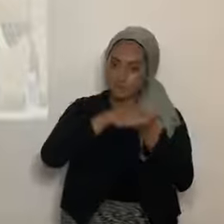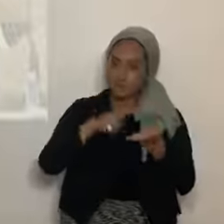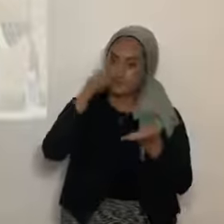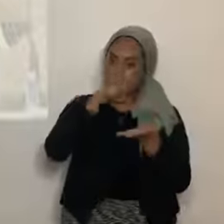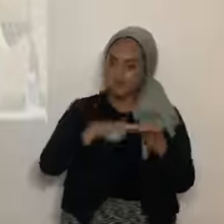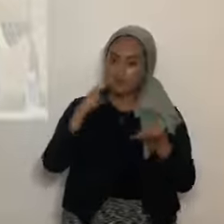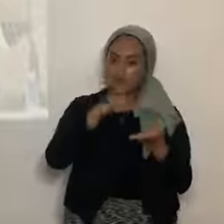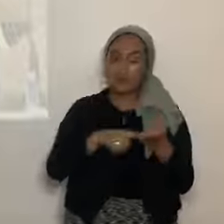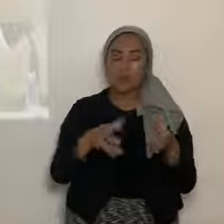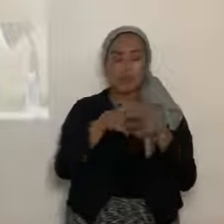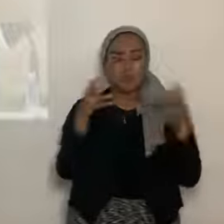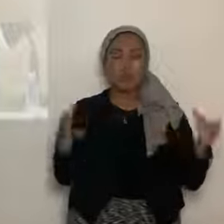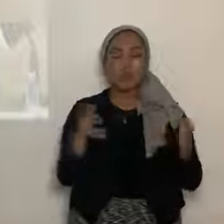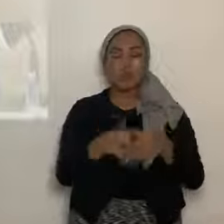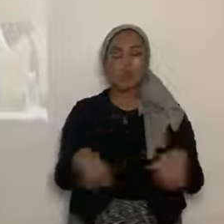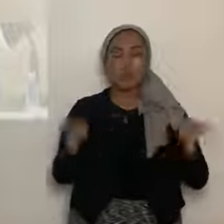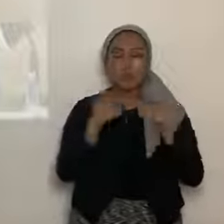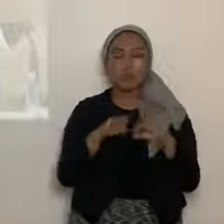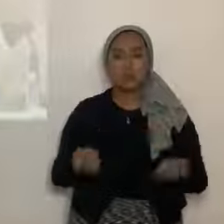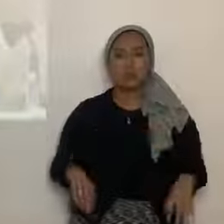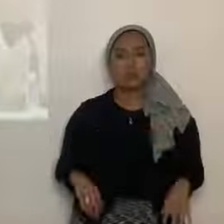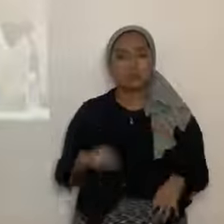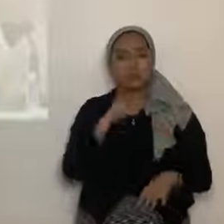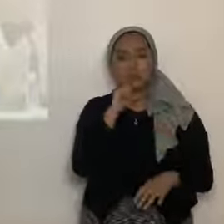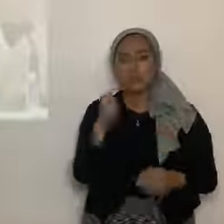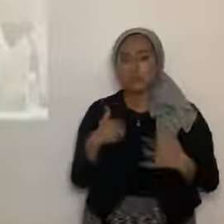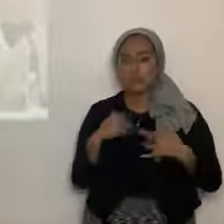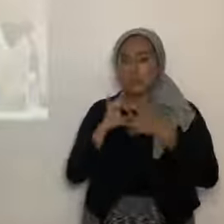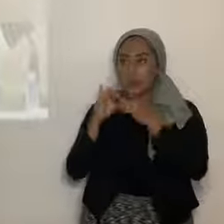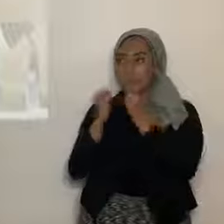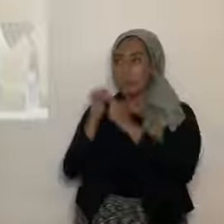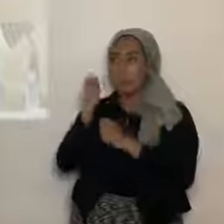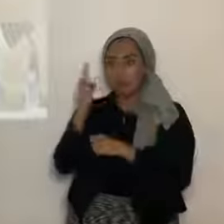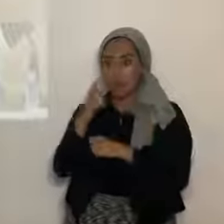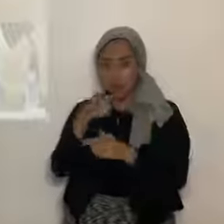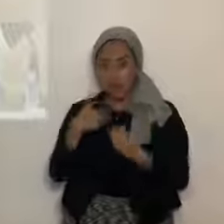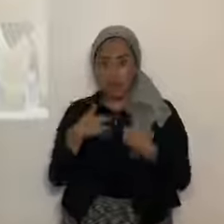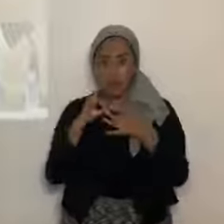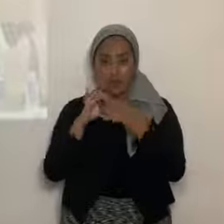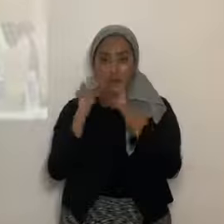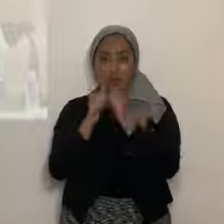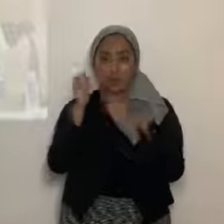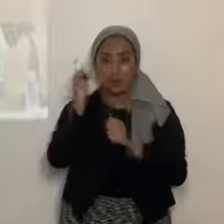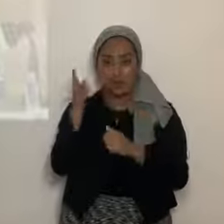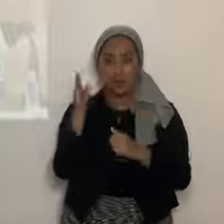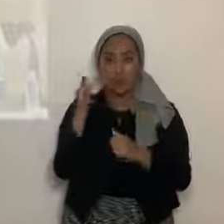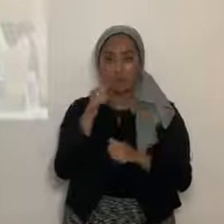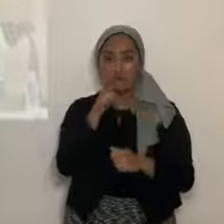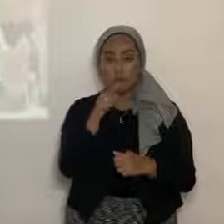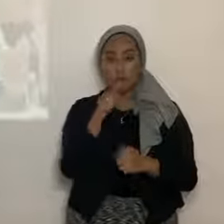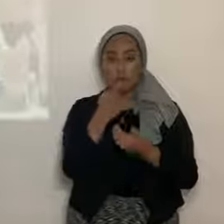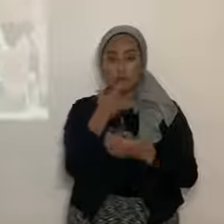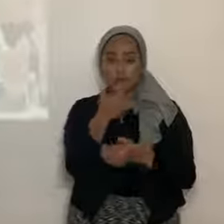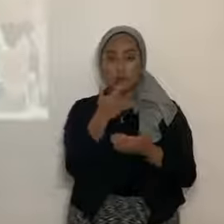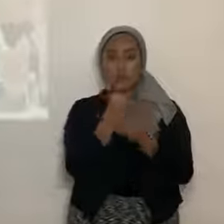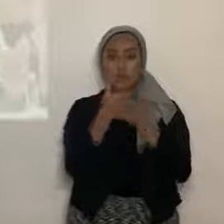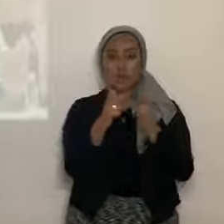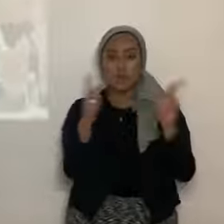Muy importante, no tener comunión con Yahweh. ¿La tienes? ¿Te conectas a las Parashot? ¿Buscas aprender más